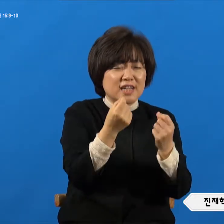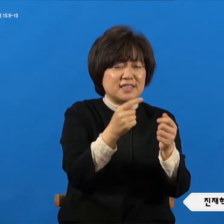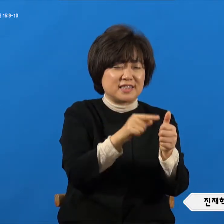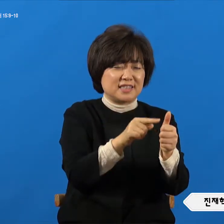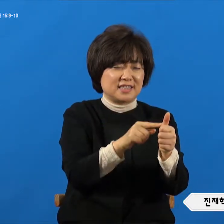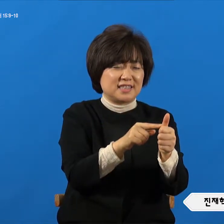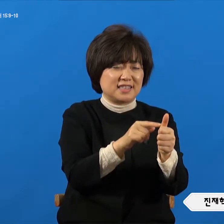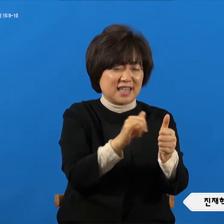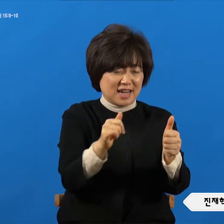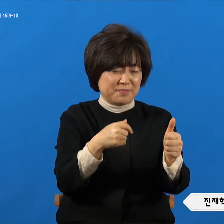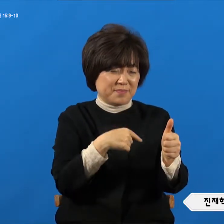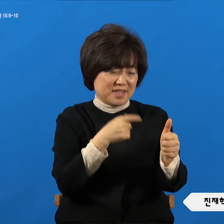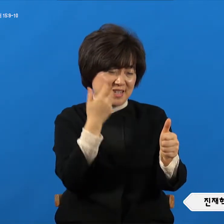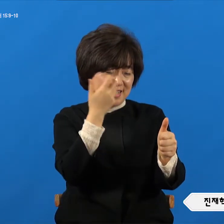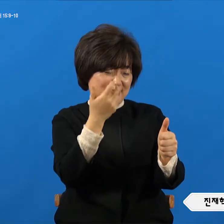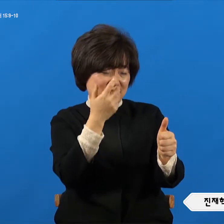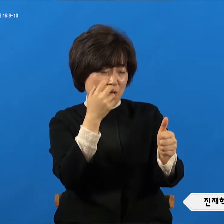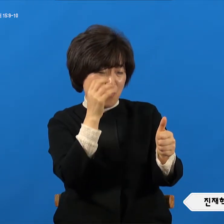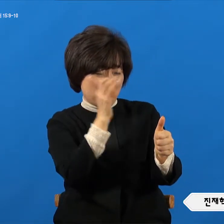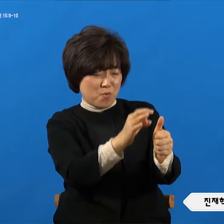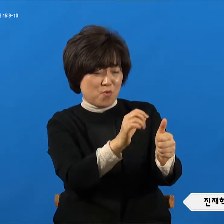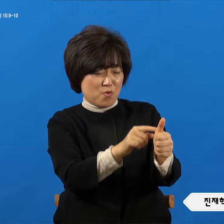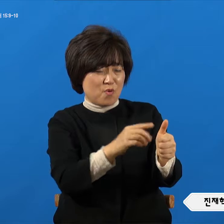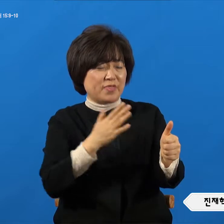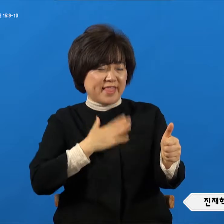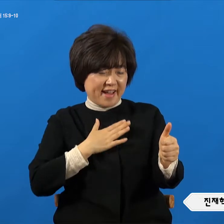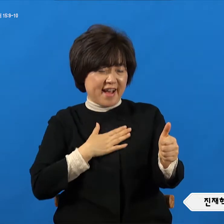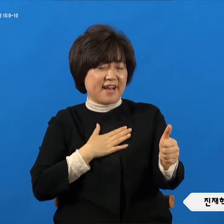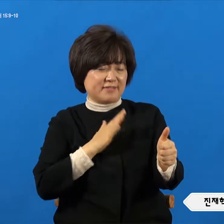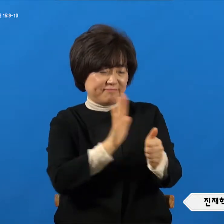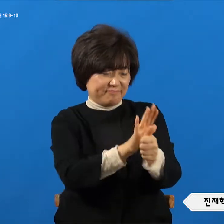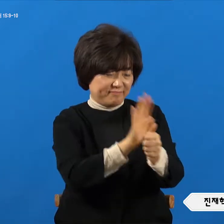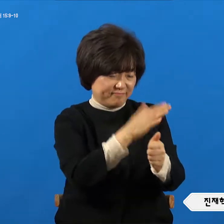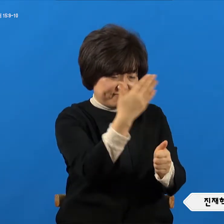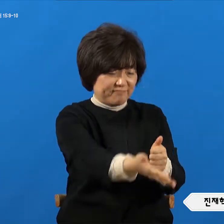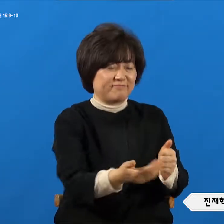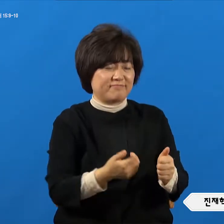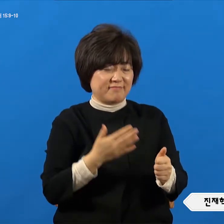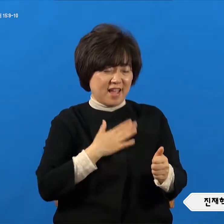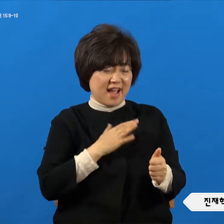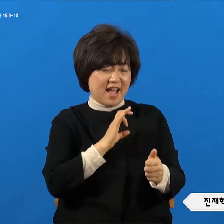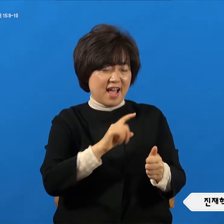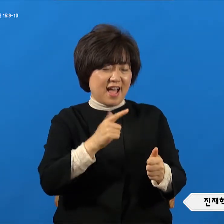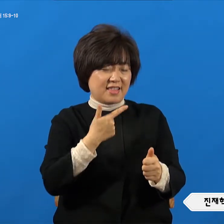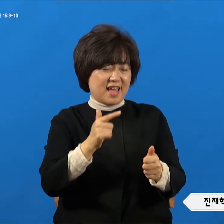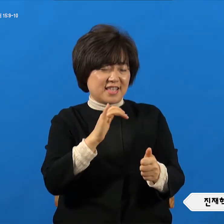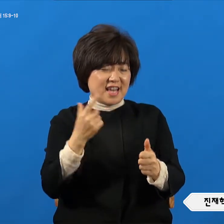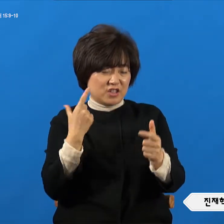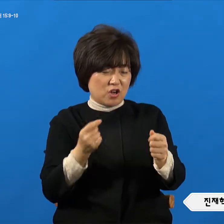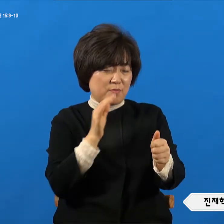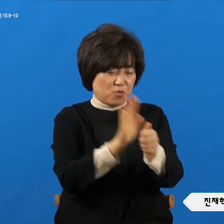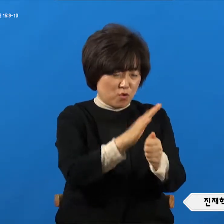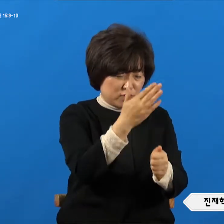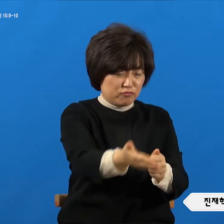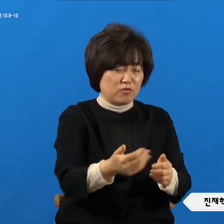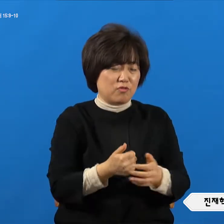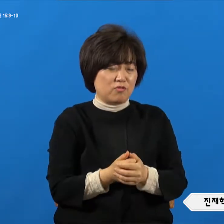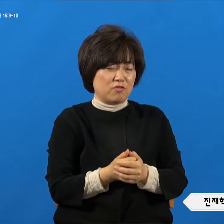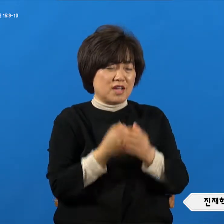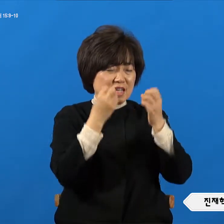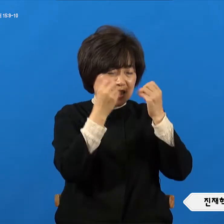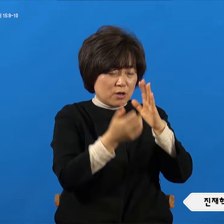영혼들을 향해 아나니아가 되겠습니다. 그에게 새로운 복음을 전하고